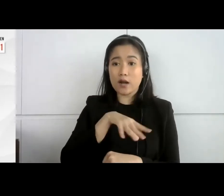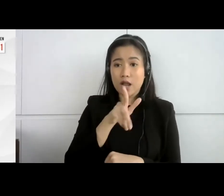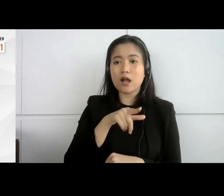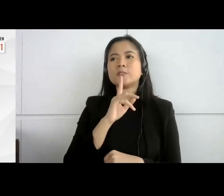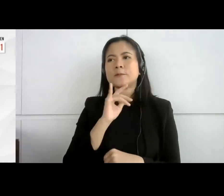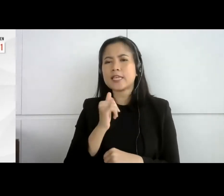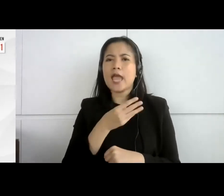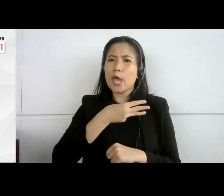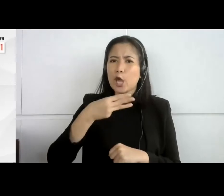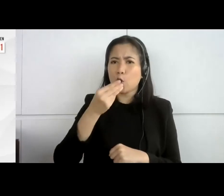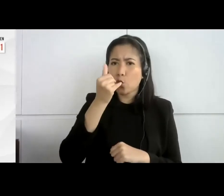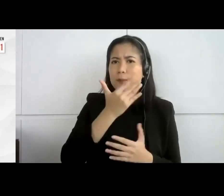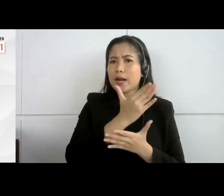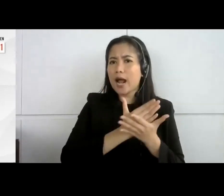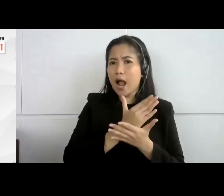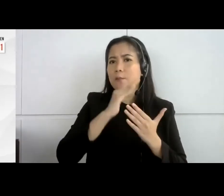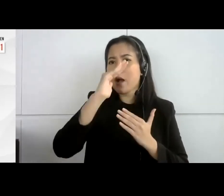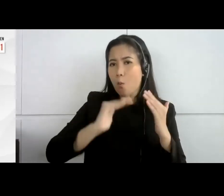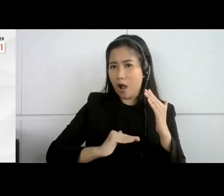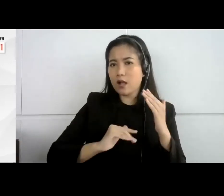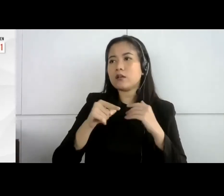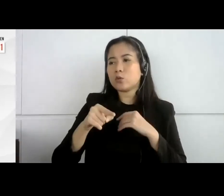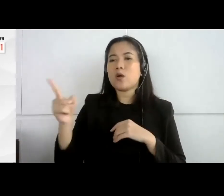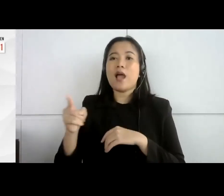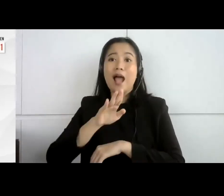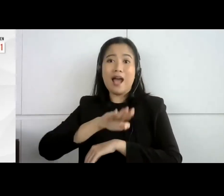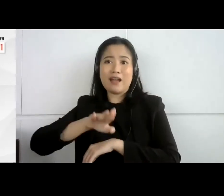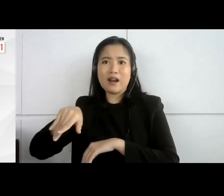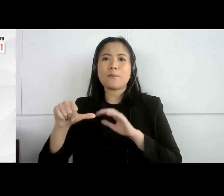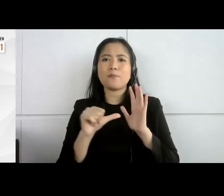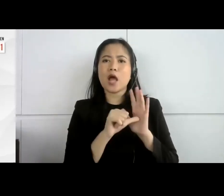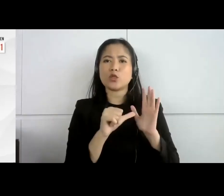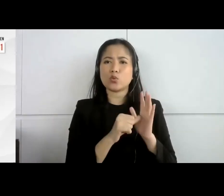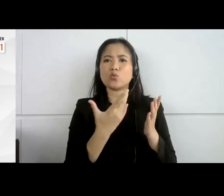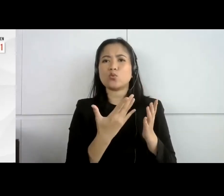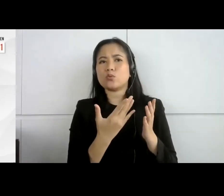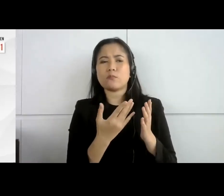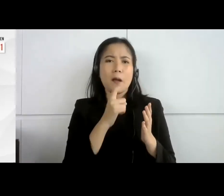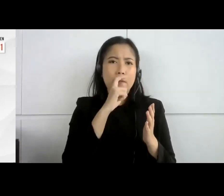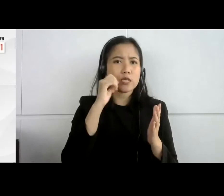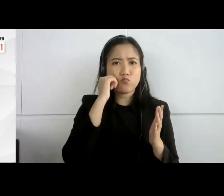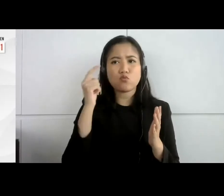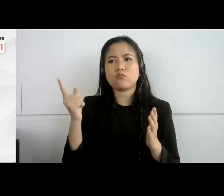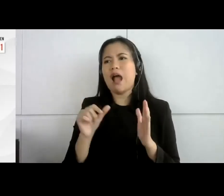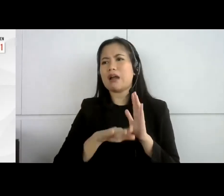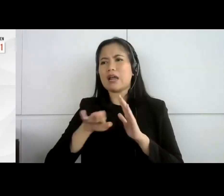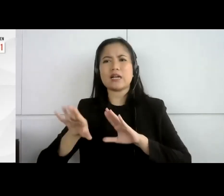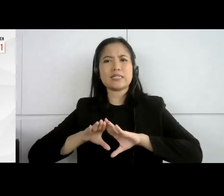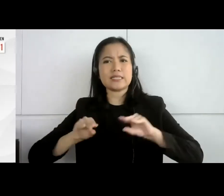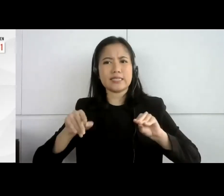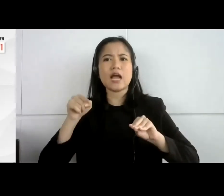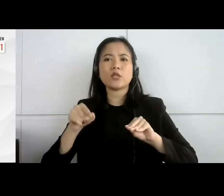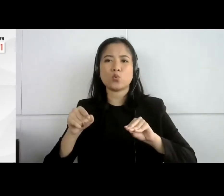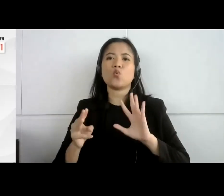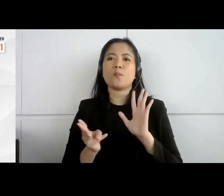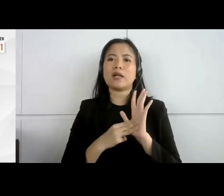ke bawah, mengakibatkan anak-anak berperan membantu perekonomian keluarga dengan bekerja. Ya, ini juga adalah